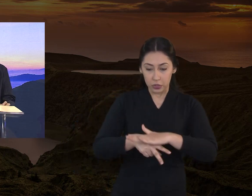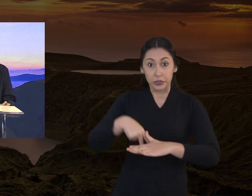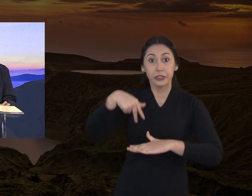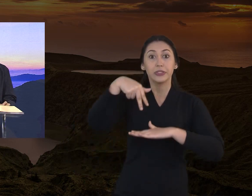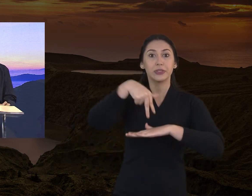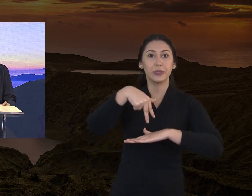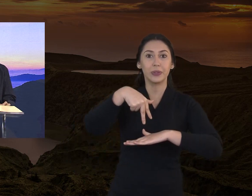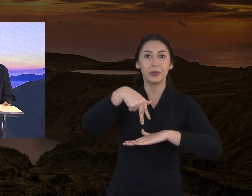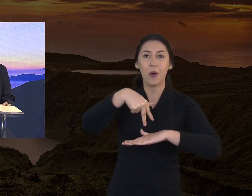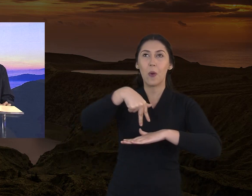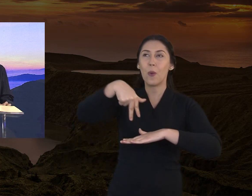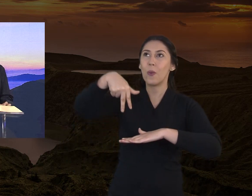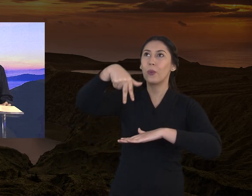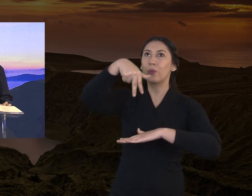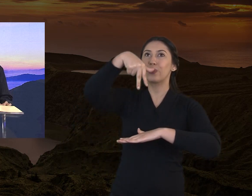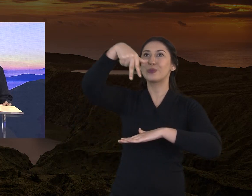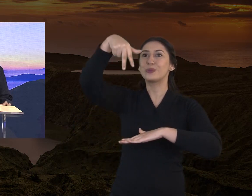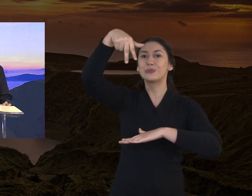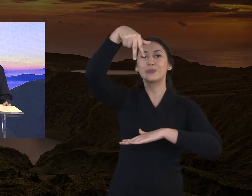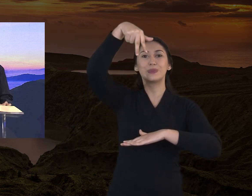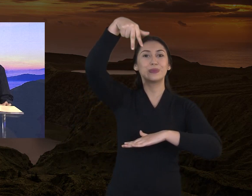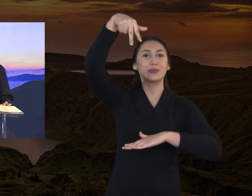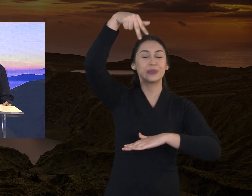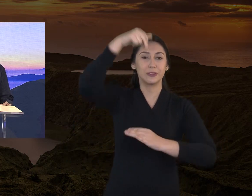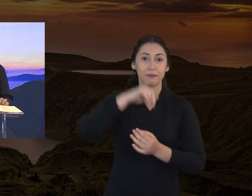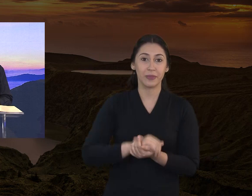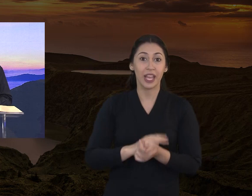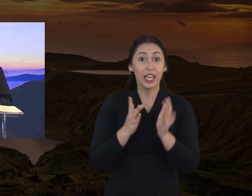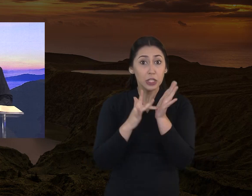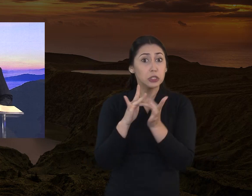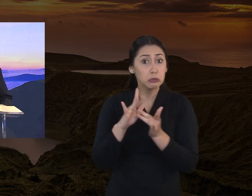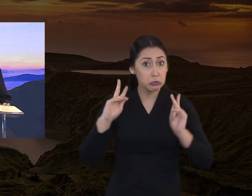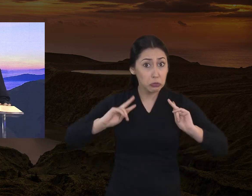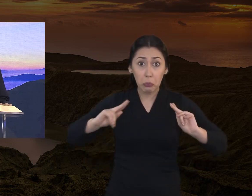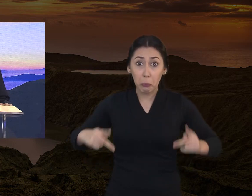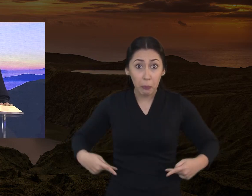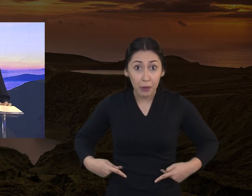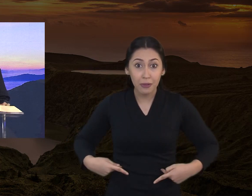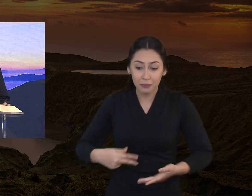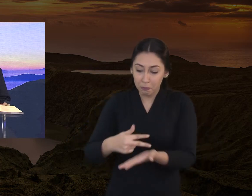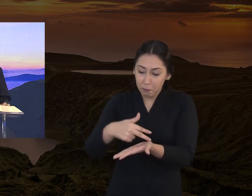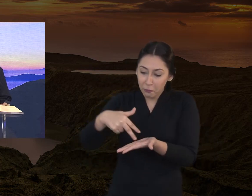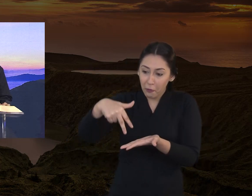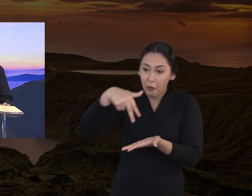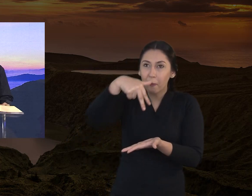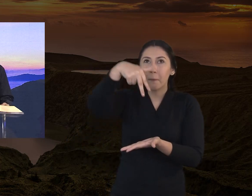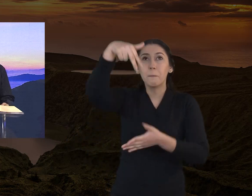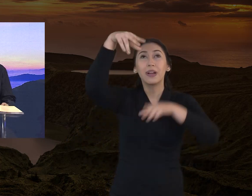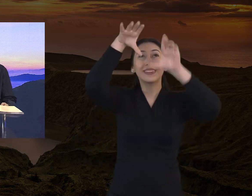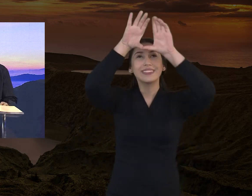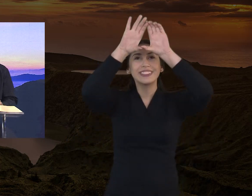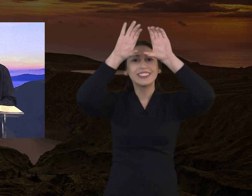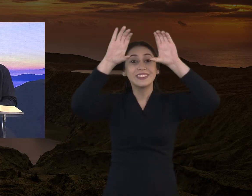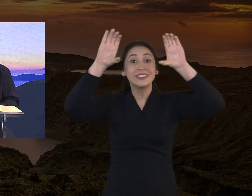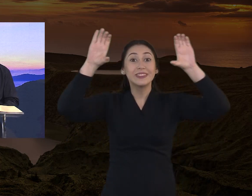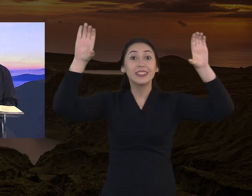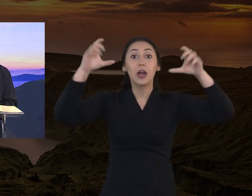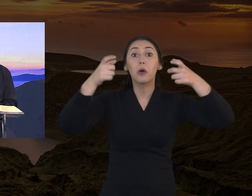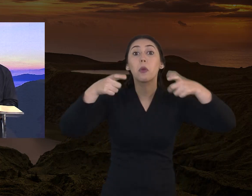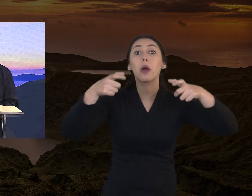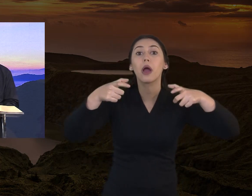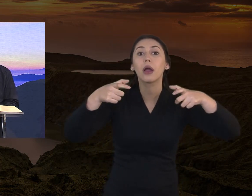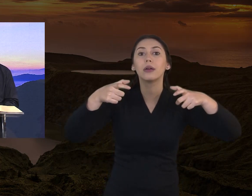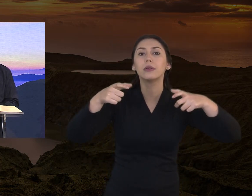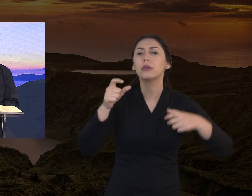ele seria alçado, né? Como homem, Jesus foi alçado nos lugares celestiais, onde esse lugar